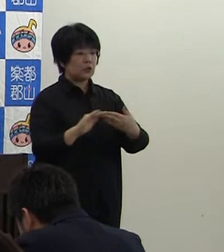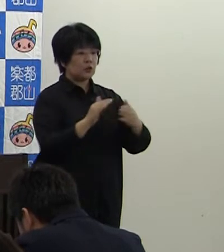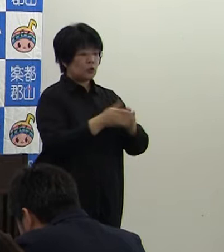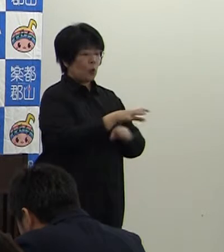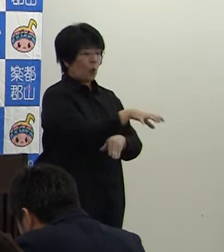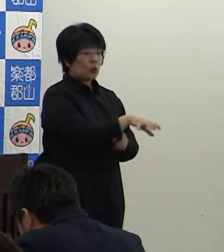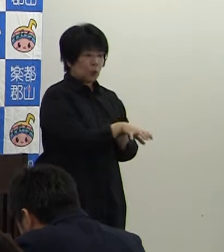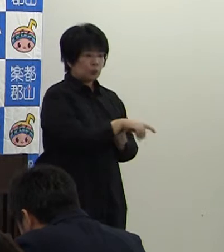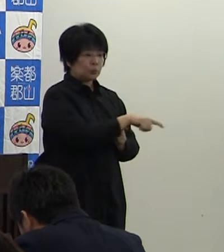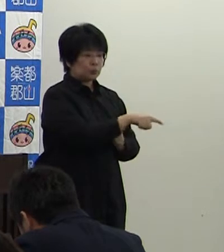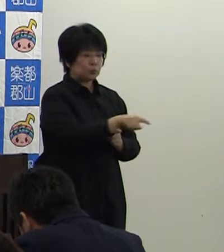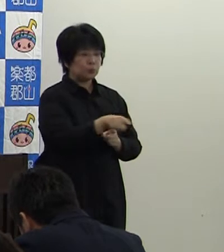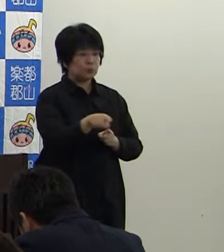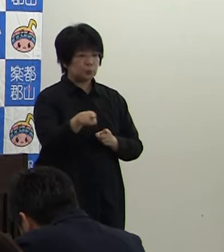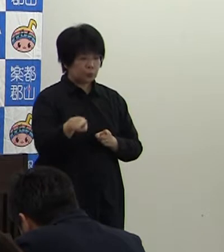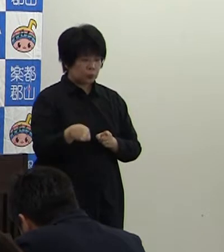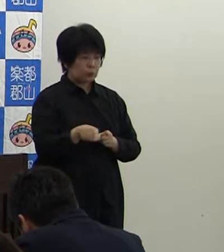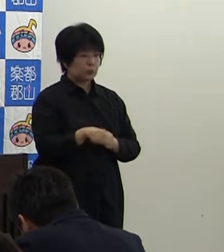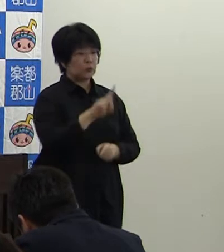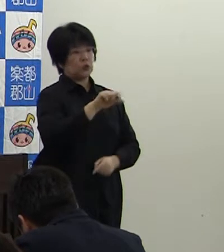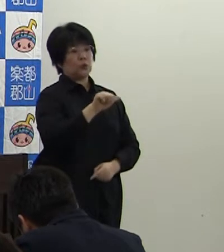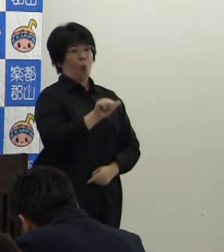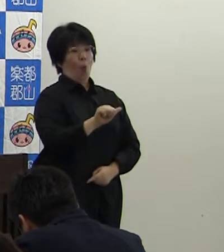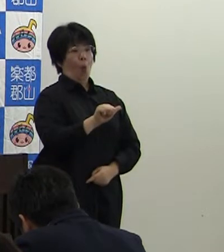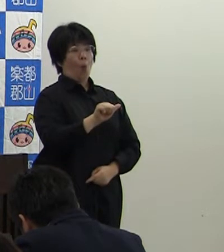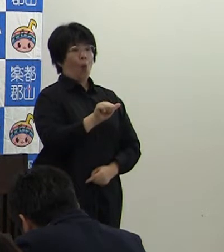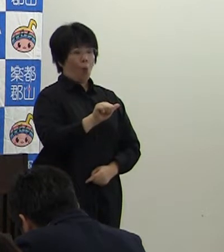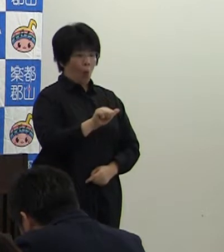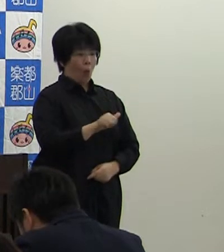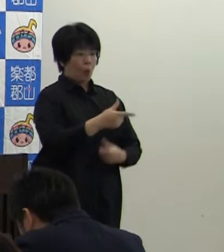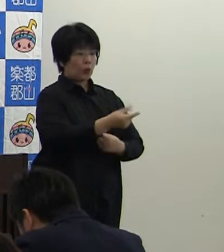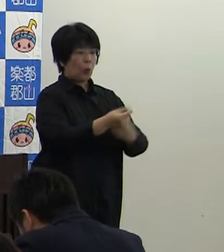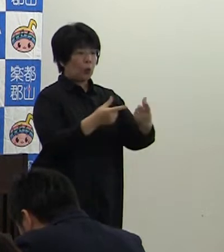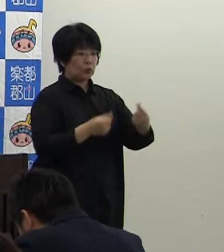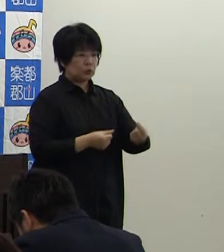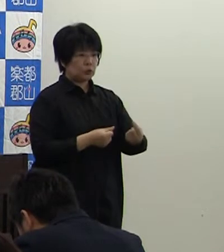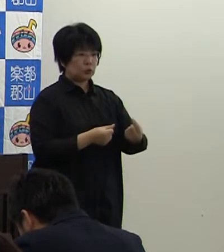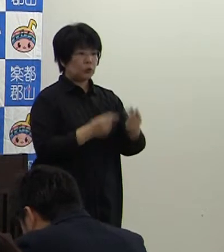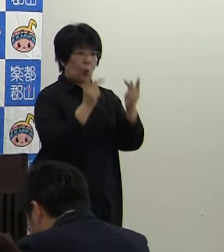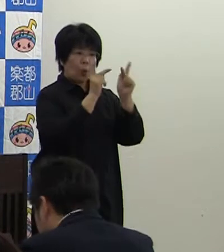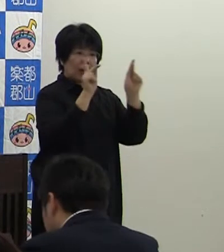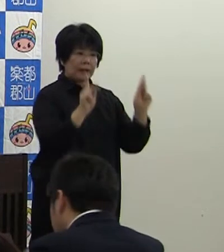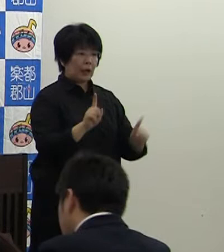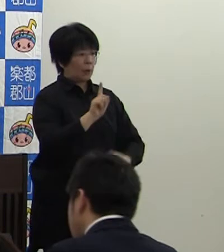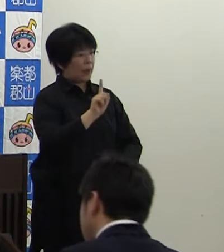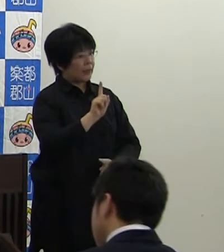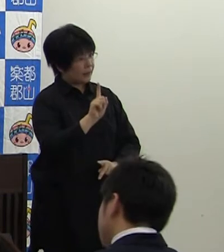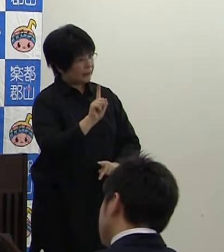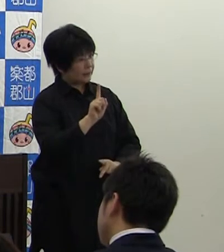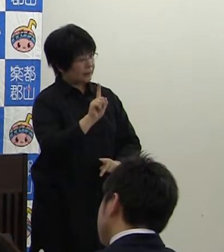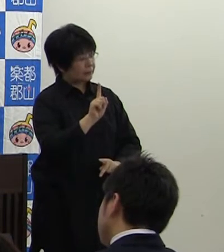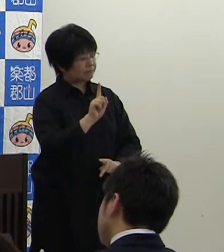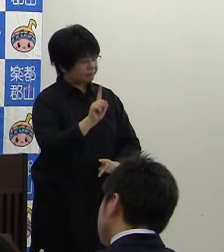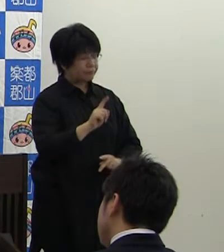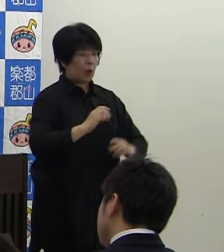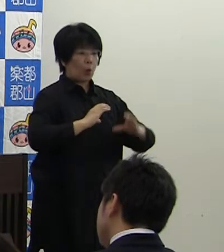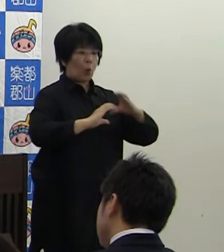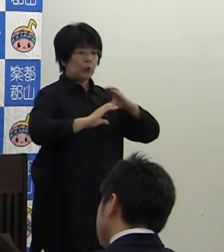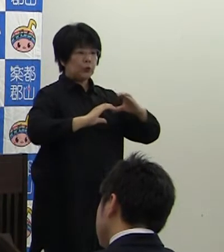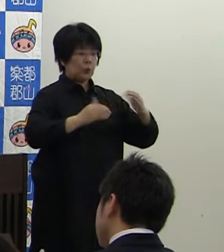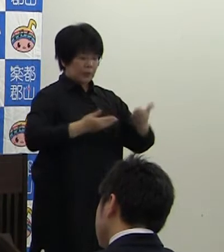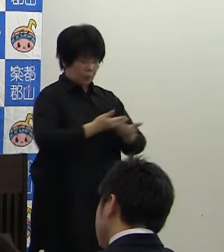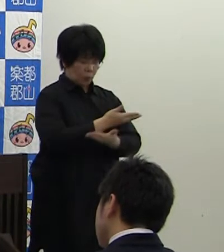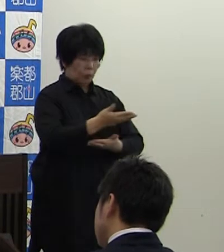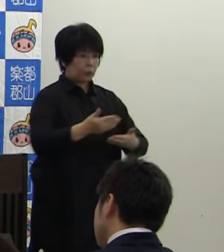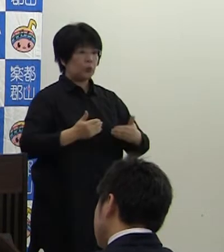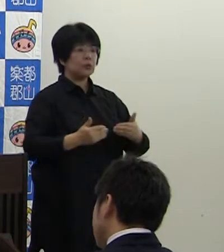をこの15市町村で共通課題としてやっていきたいか、十分コミュニケーションをまず図っていきたいと思っ